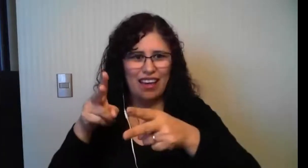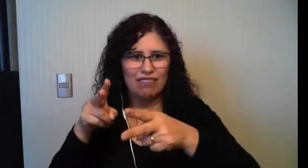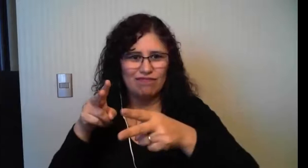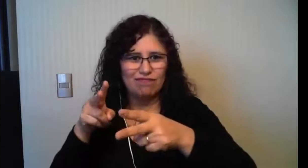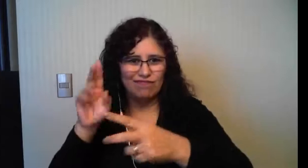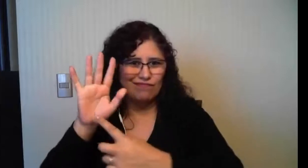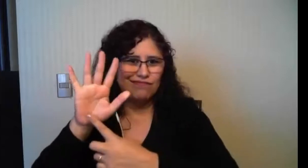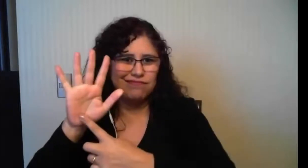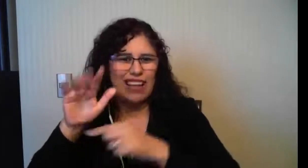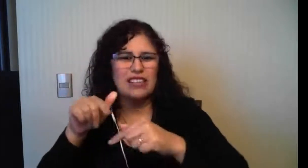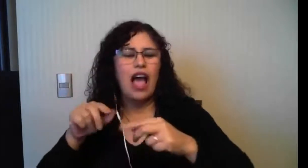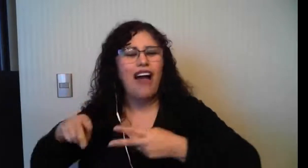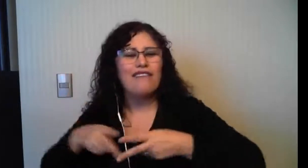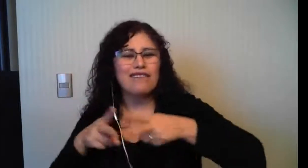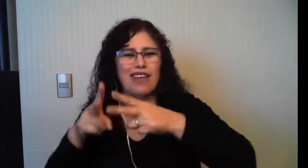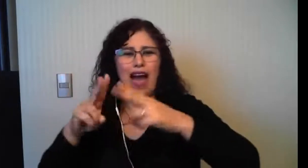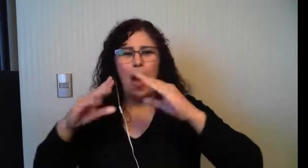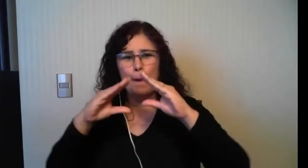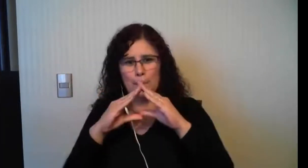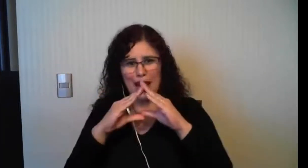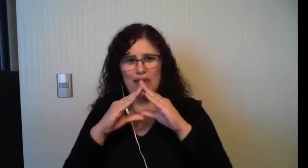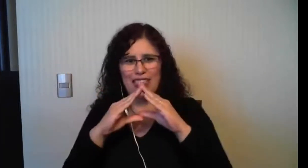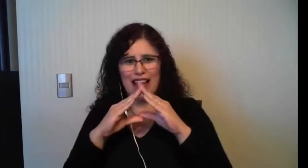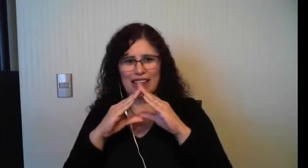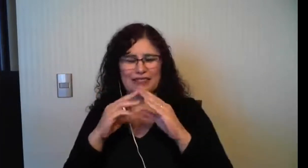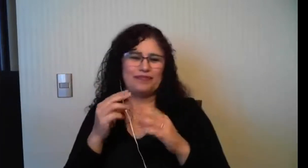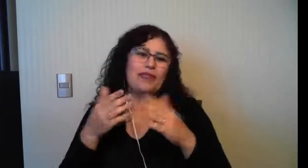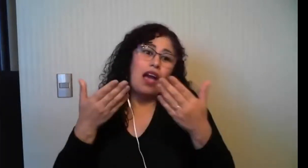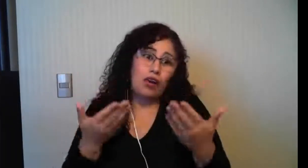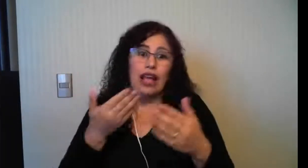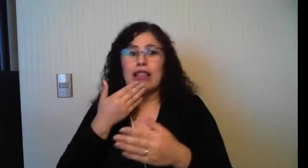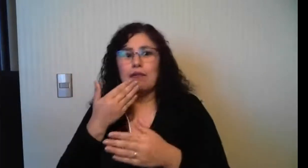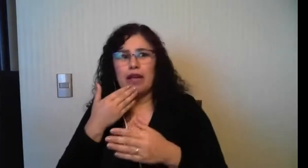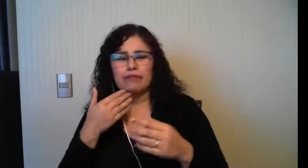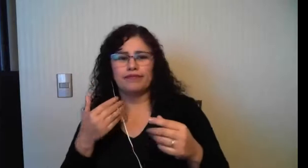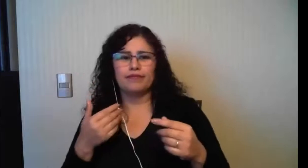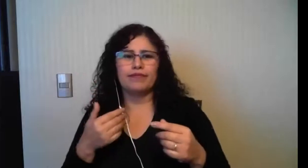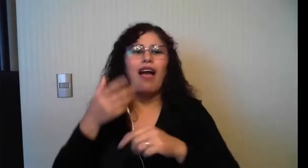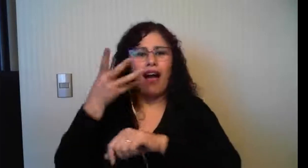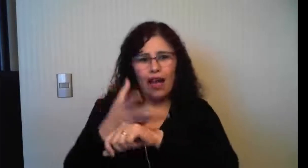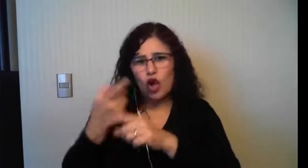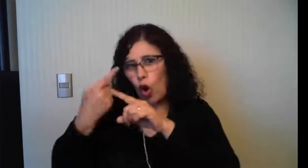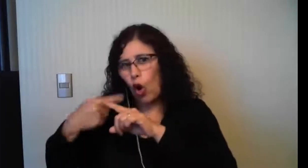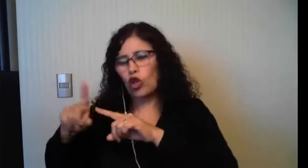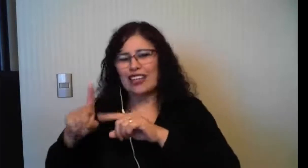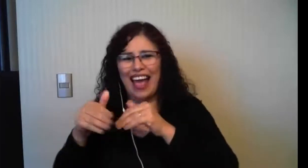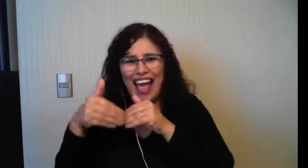vía piramidal, ¿ya? Y por contraparte hay una vía que se llama extrapiramidal, ¿ya?